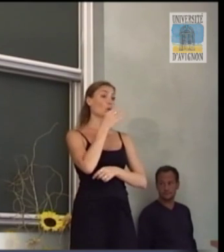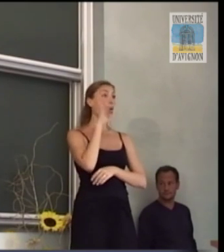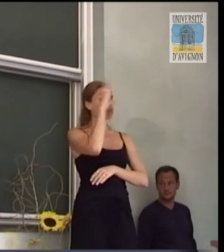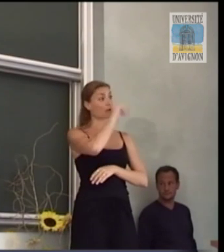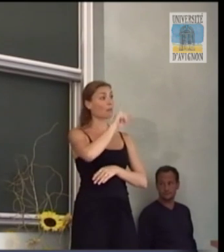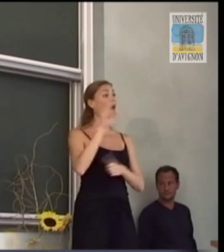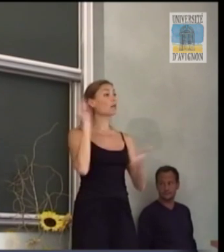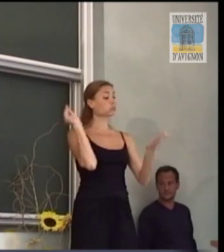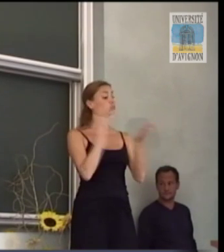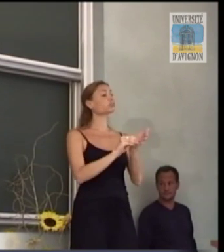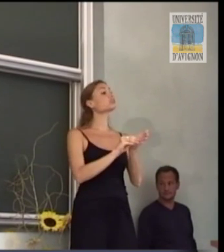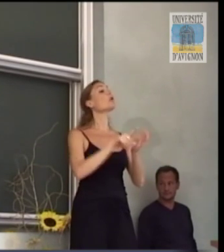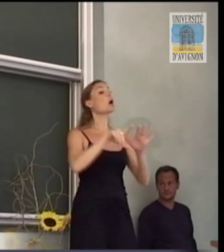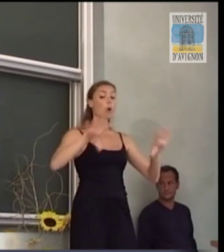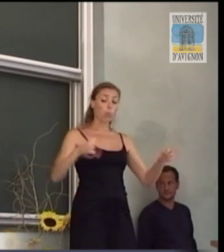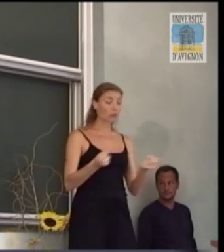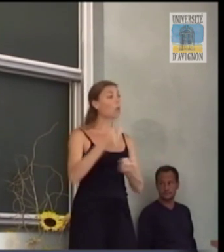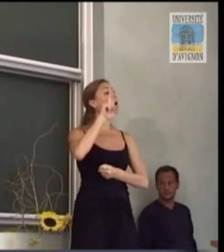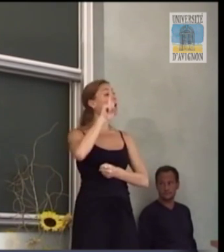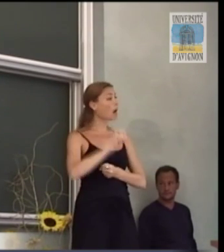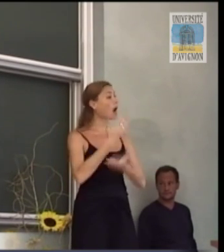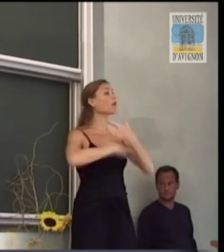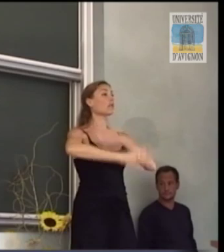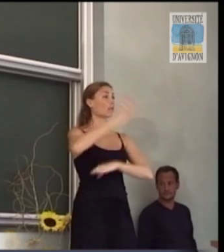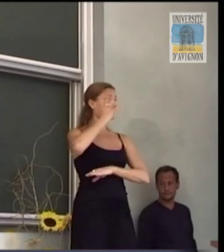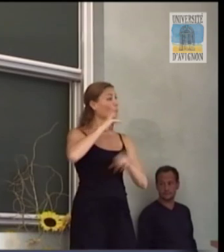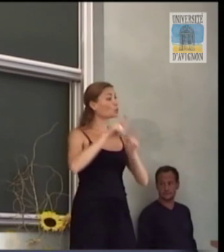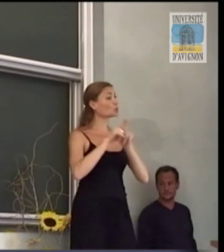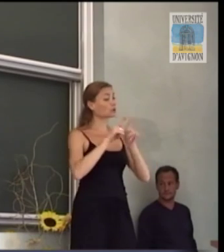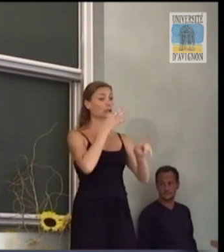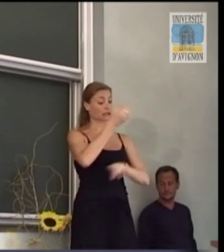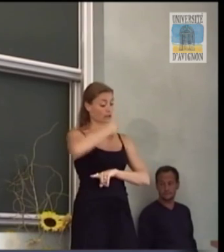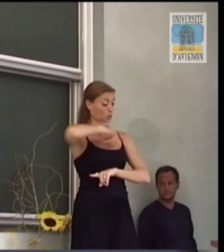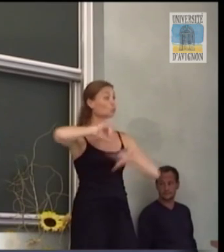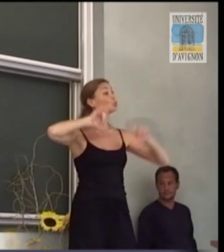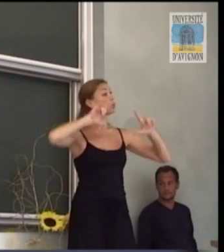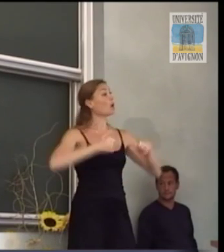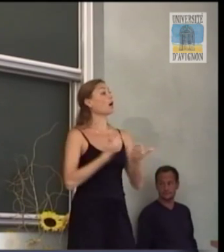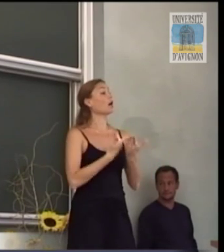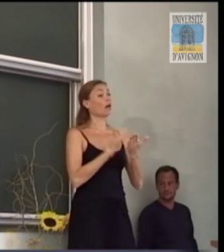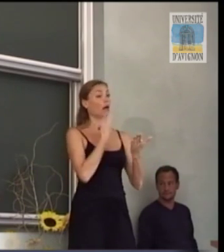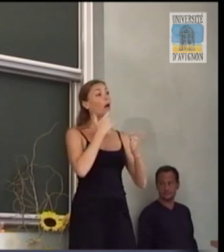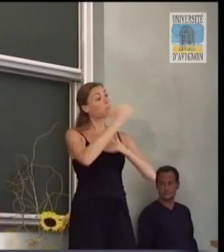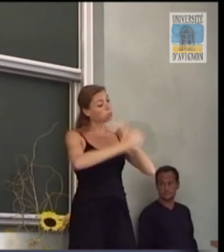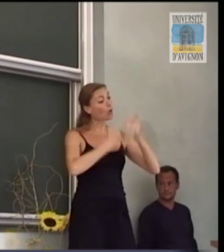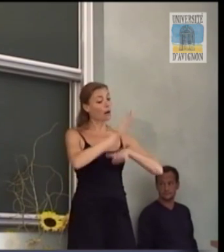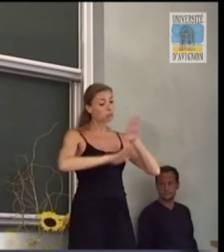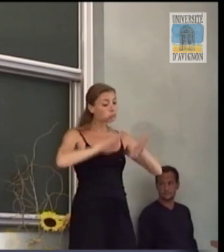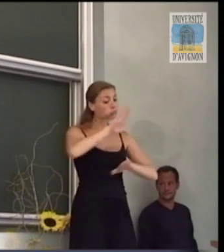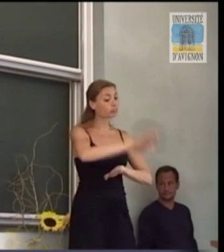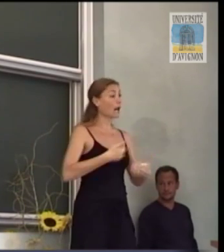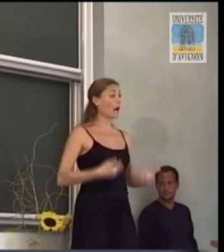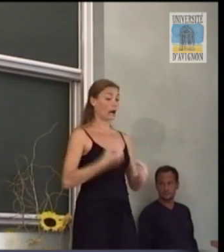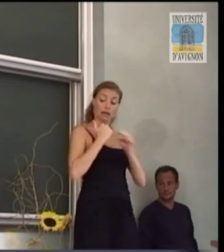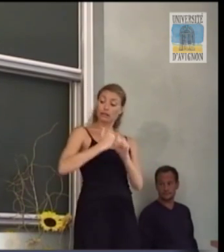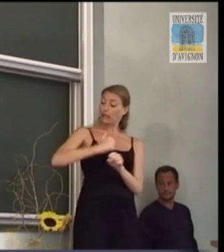fait appel à nos compétences, fait appel à notre réflexion, donc c'est vraiment un pas important. Bizarrement, c'était le off l'an dernier, cette année,